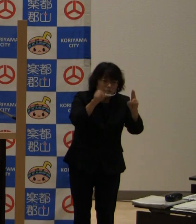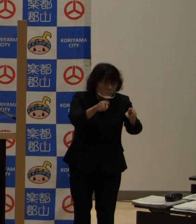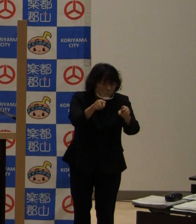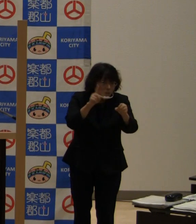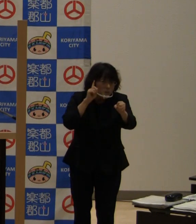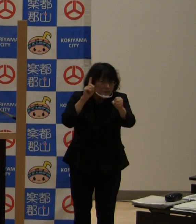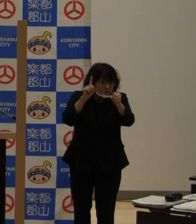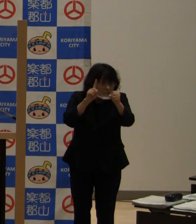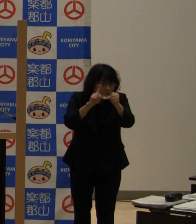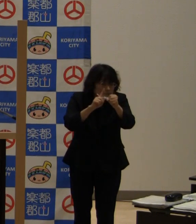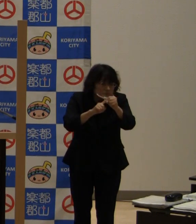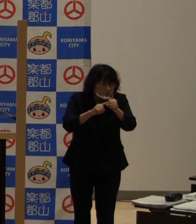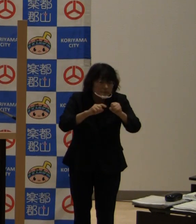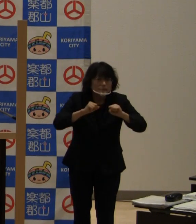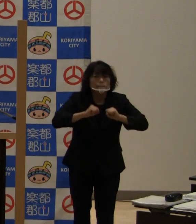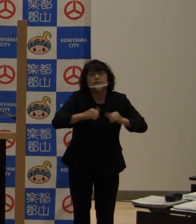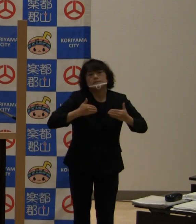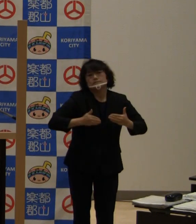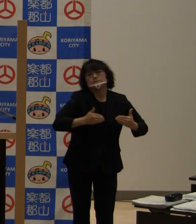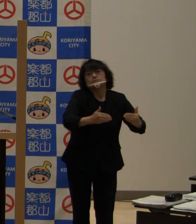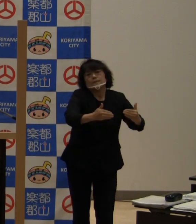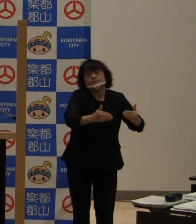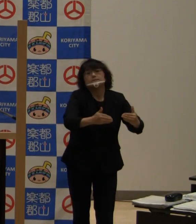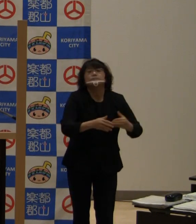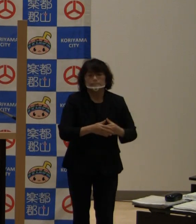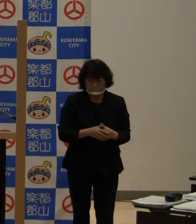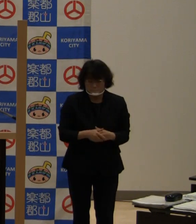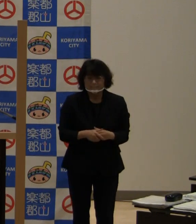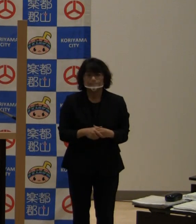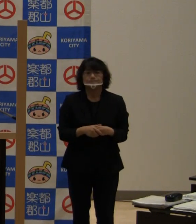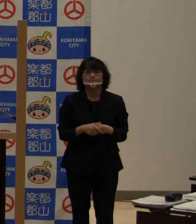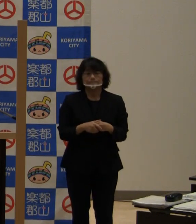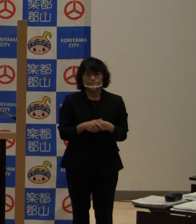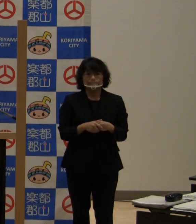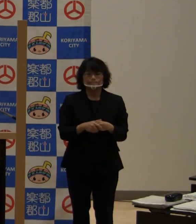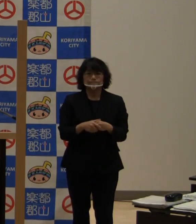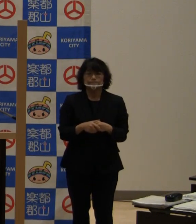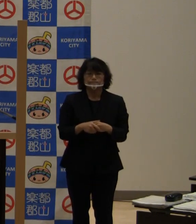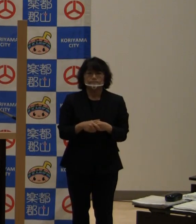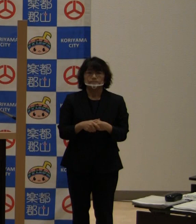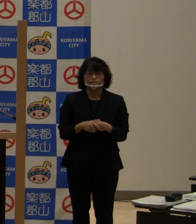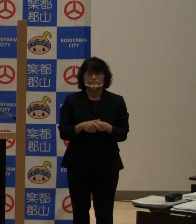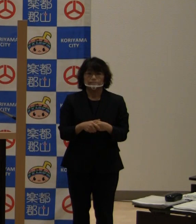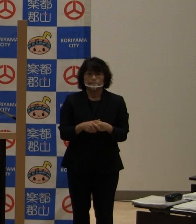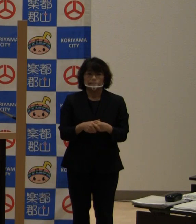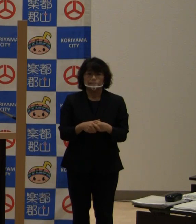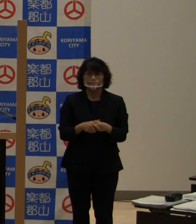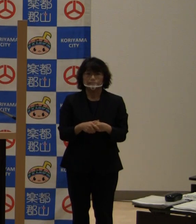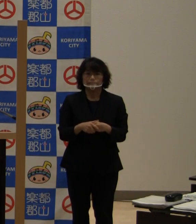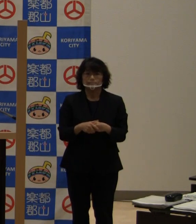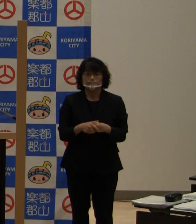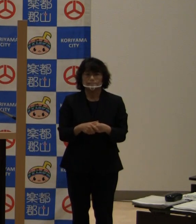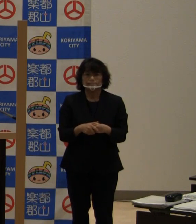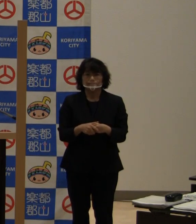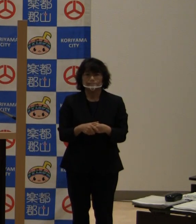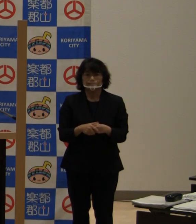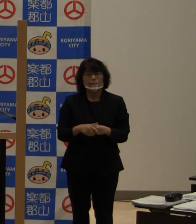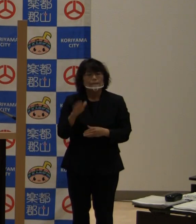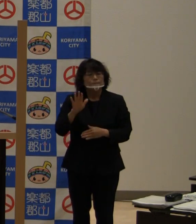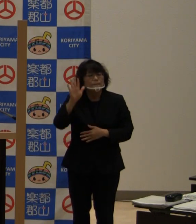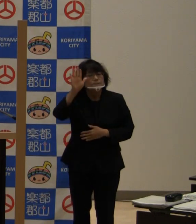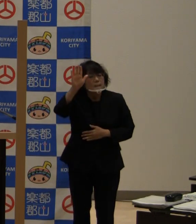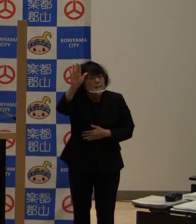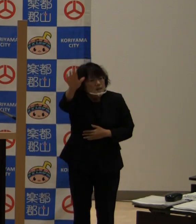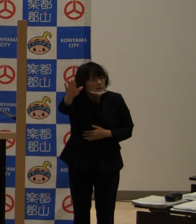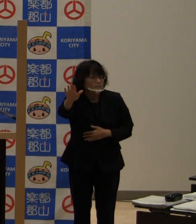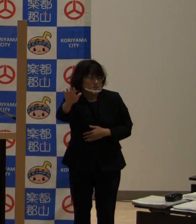たな商品サービスを提供する動きも見受けられますので、まだ先のことだ